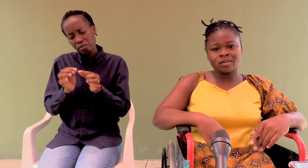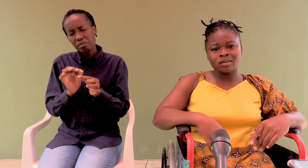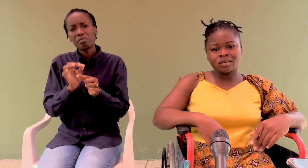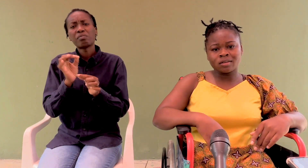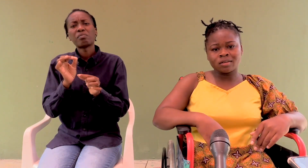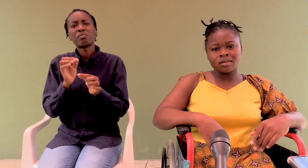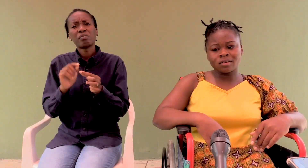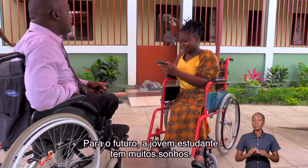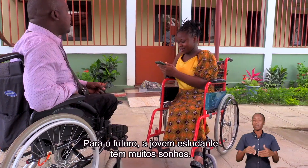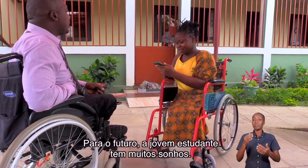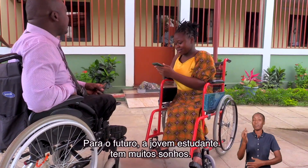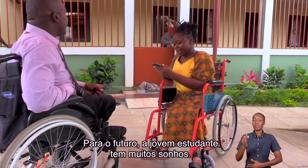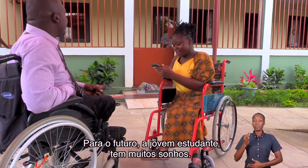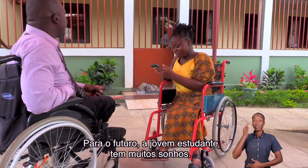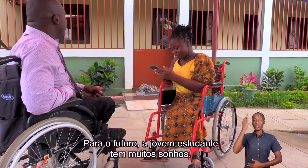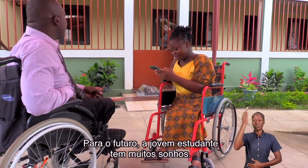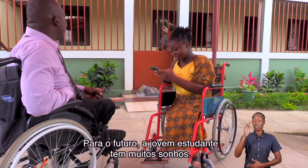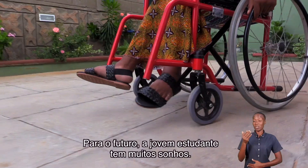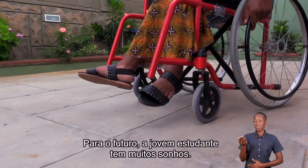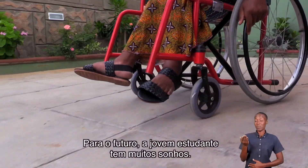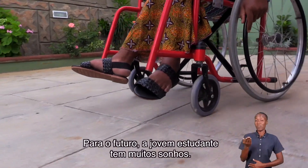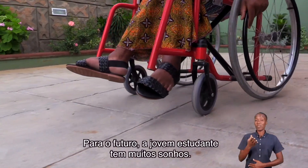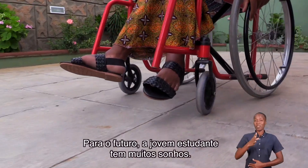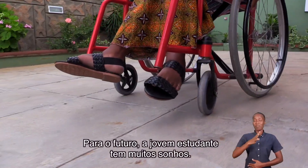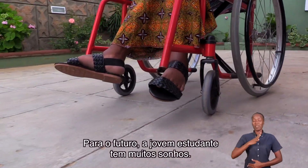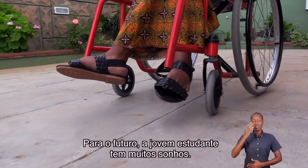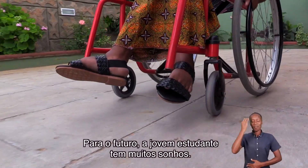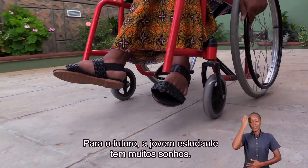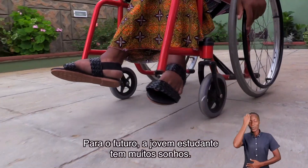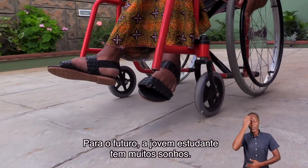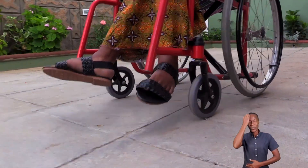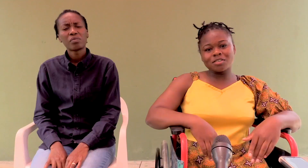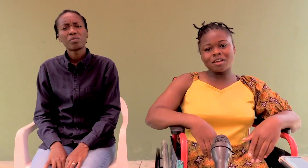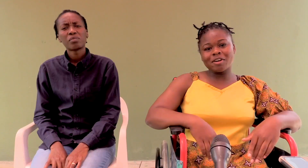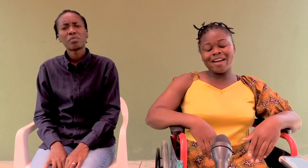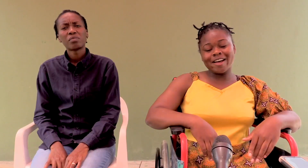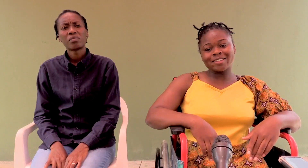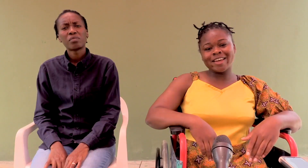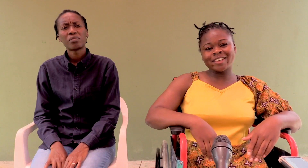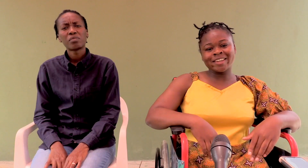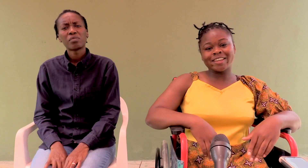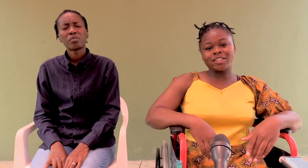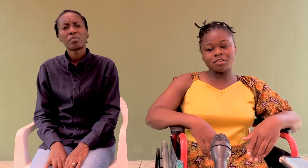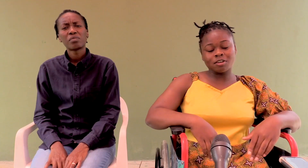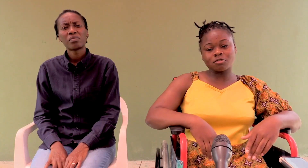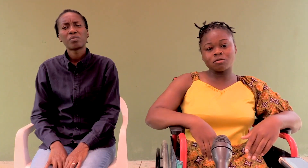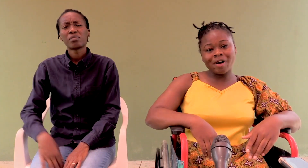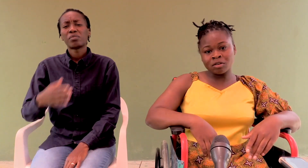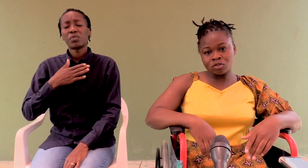O futuro, a jovem estudante tem muitos sonhos. O meu sonho é ser gestora de recursos humanos.